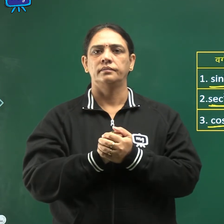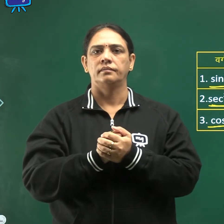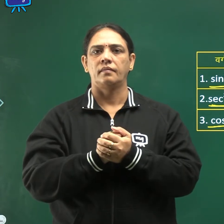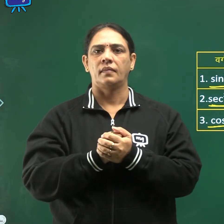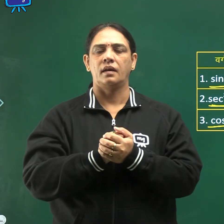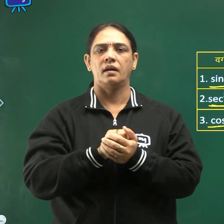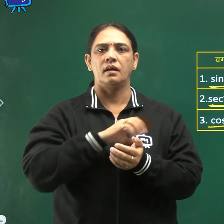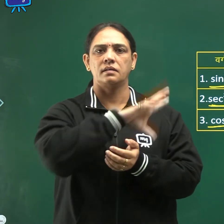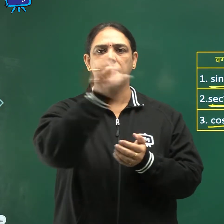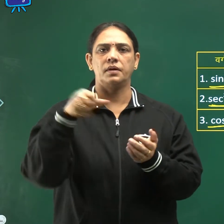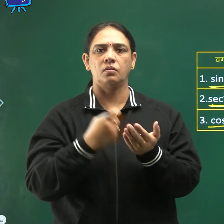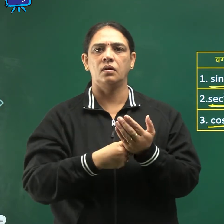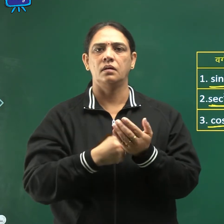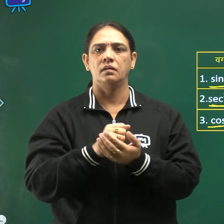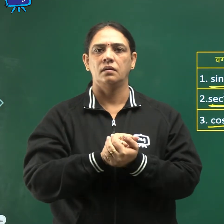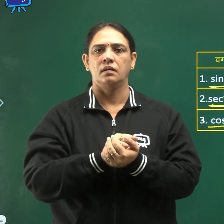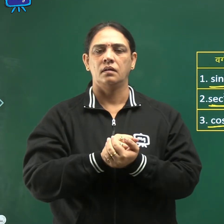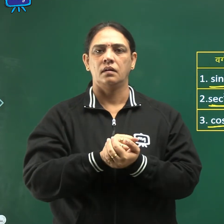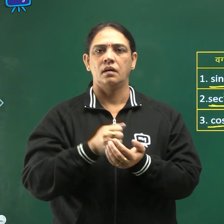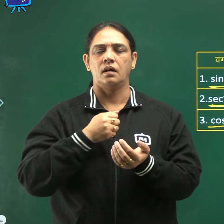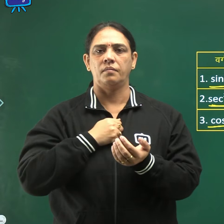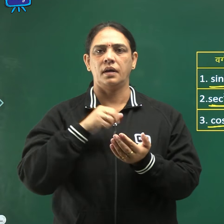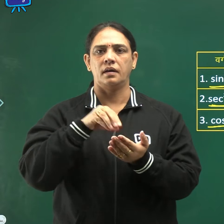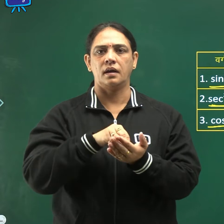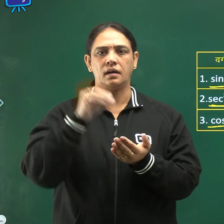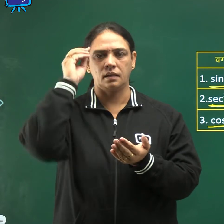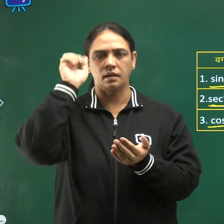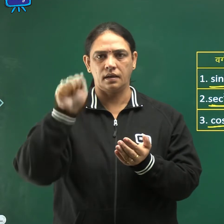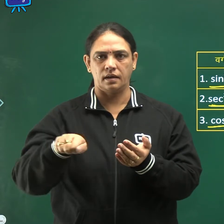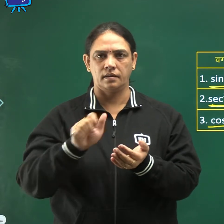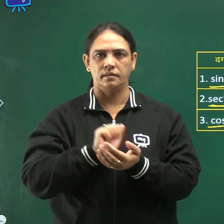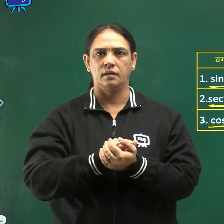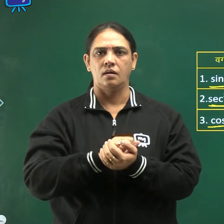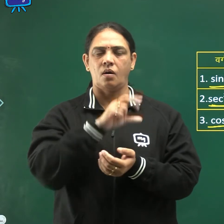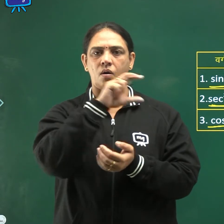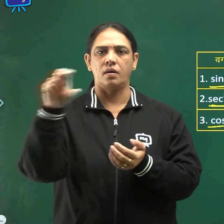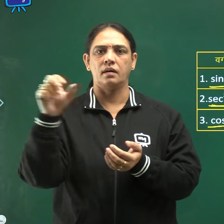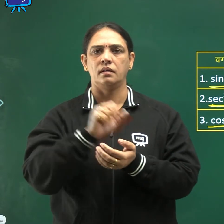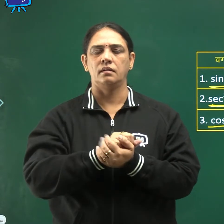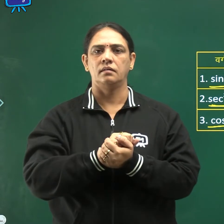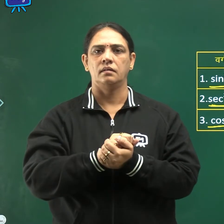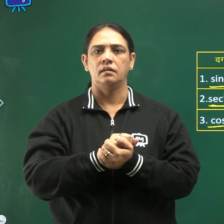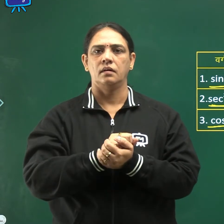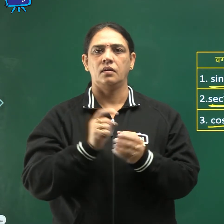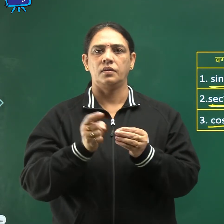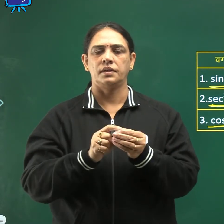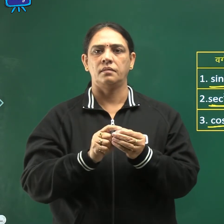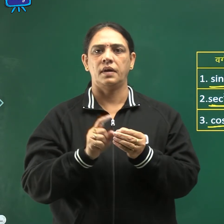ये सभी रूल हमें याद रखने हैं और प्रश्न